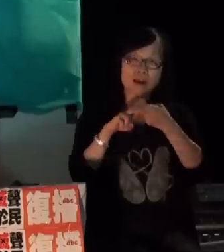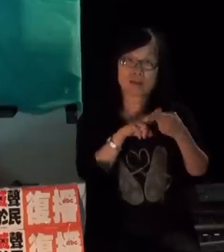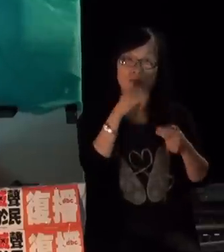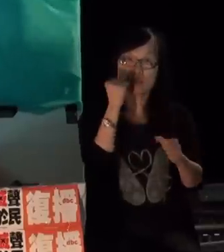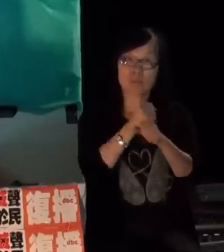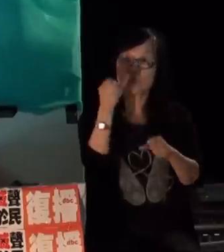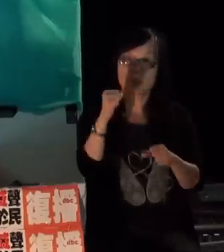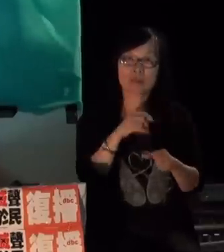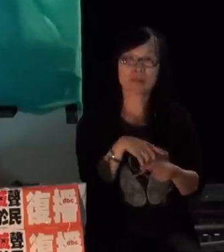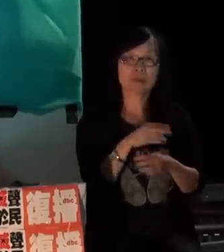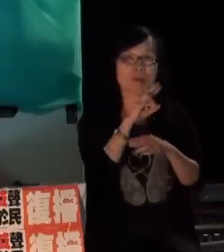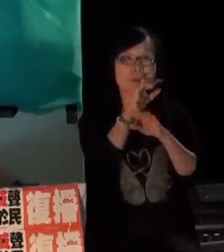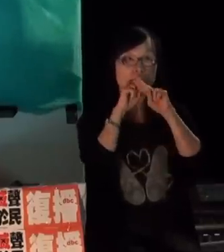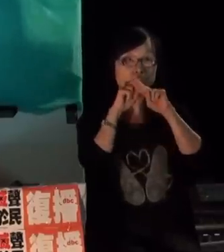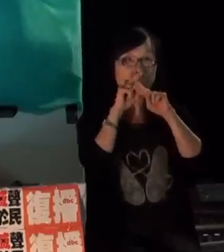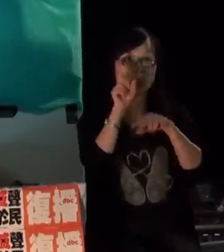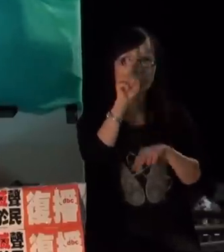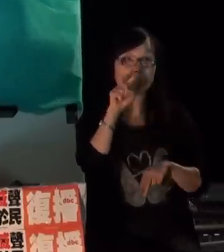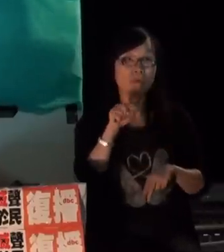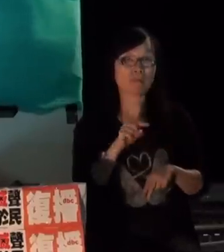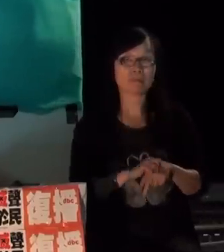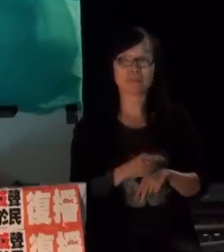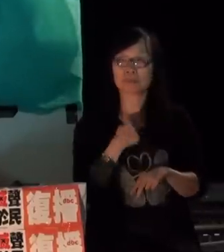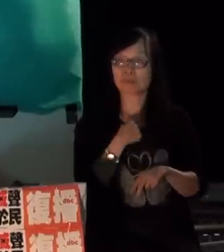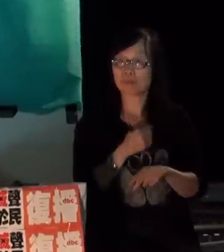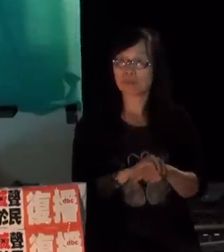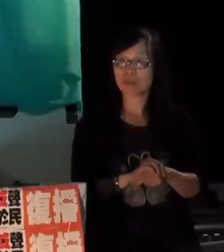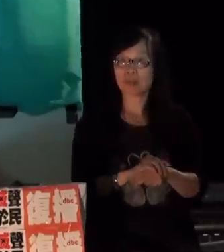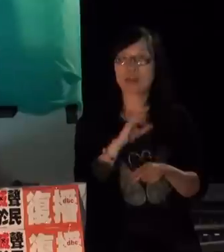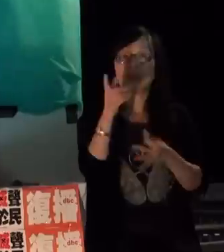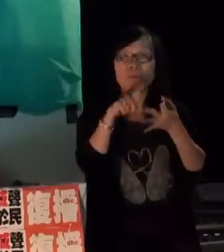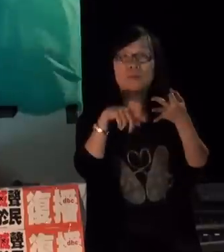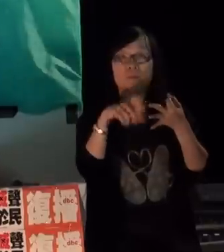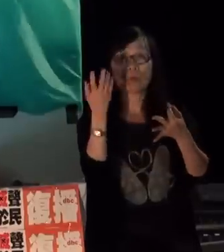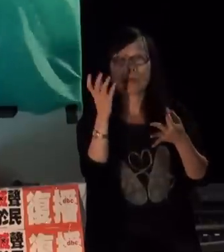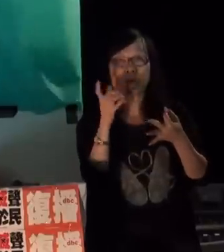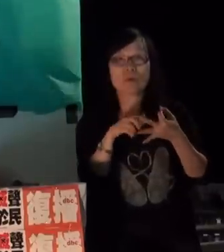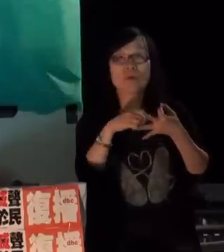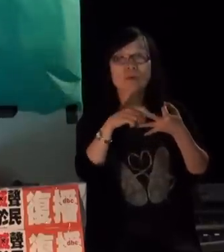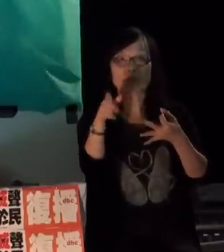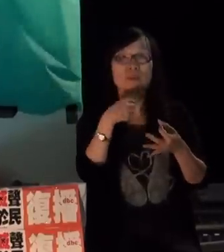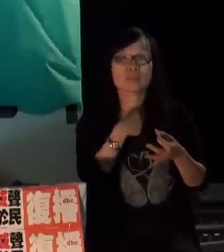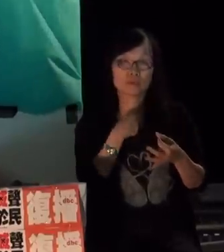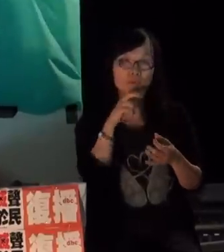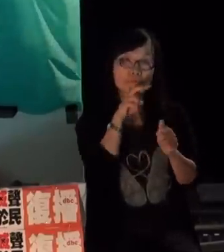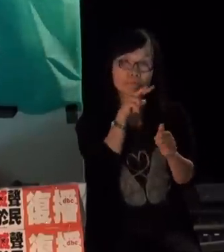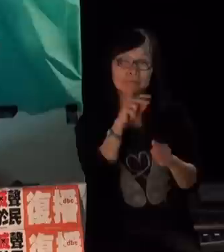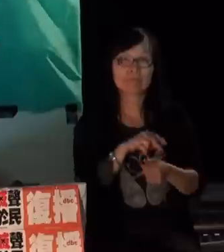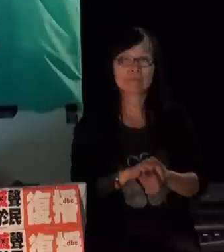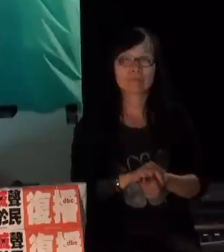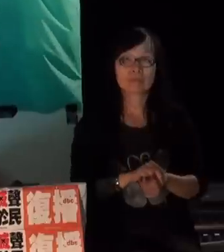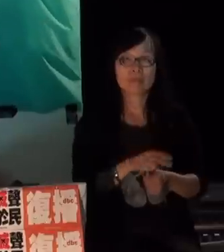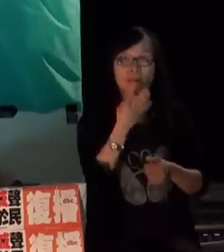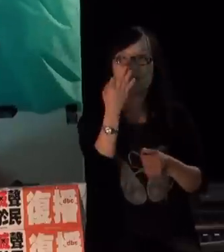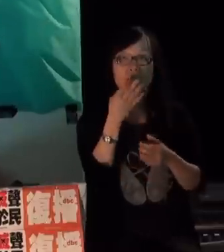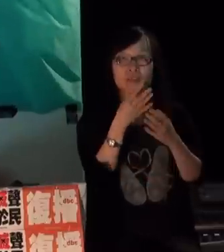咁點解你要做出聲咧？ 出好多聲，見唔見得講？ 係咯，喂，咁你有阿黃維基而家差唔多跳海咁滯，點解你唔去理咧？ 話真係唔理嗰三個